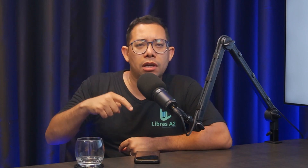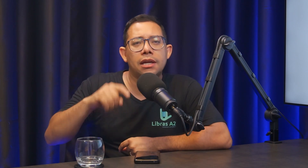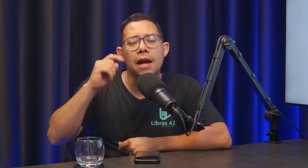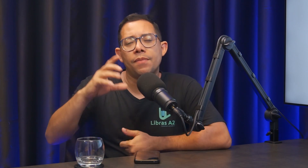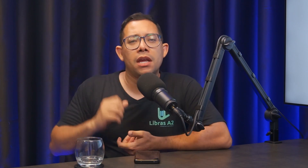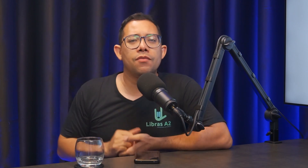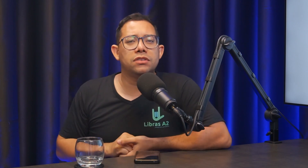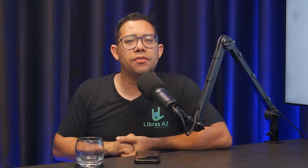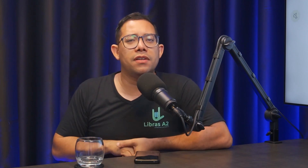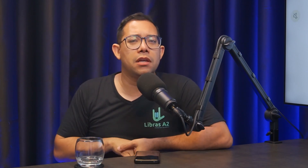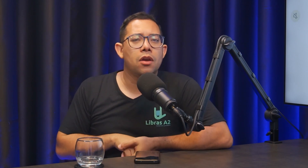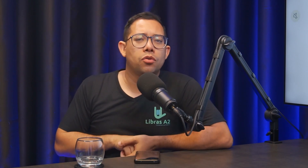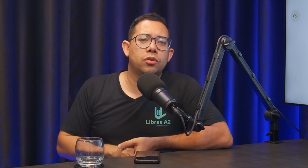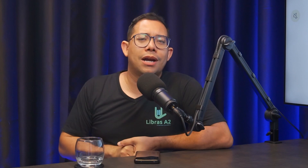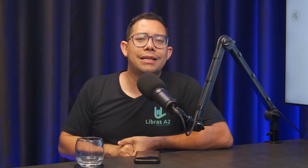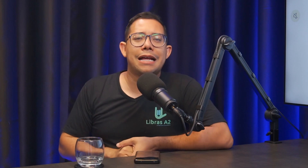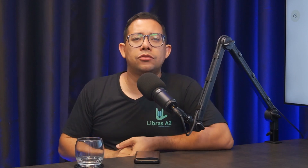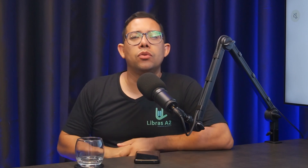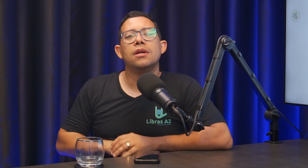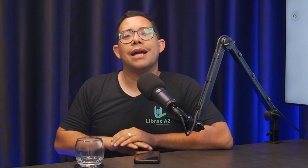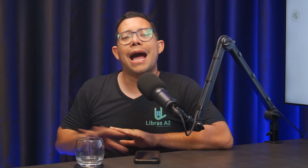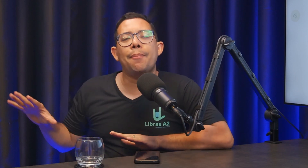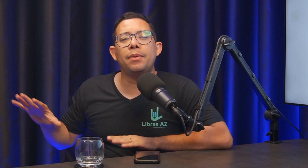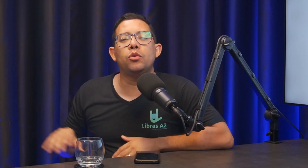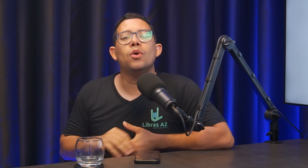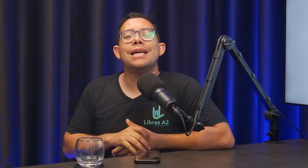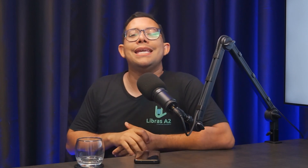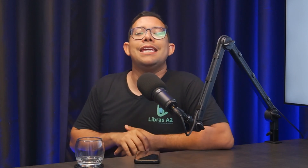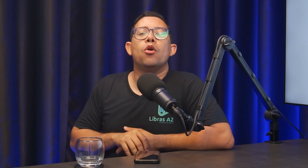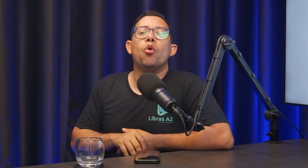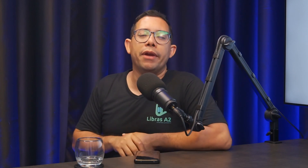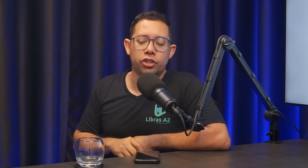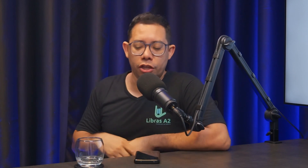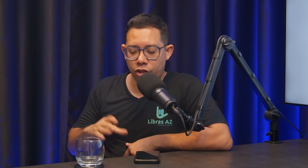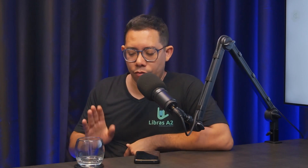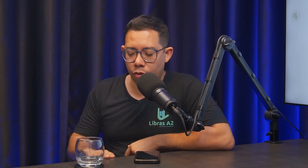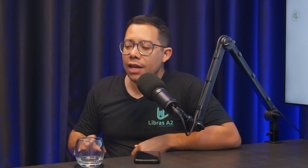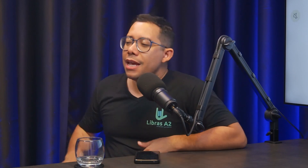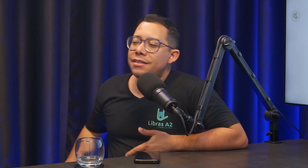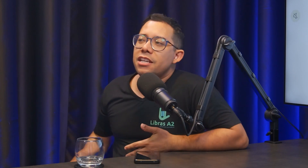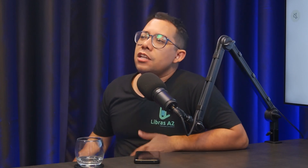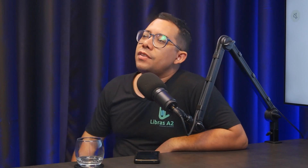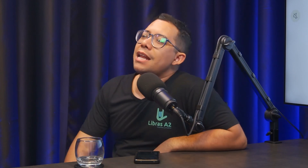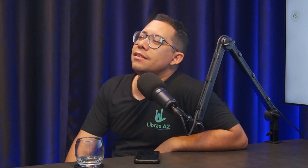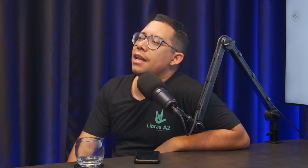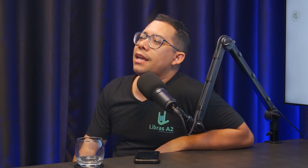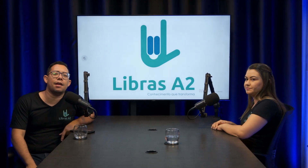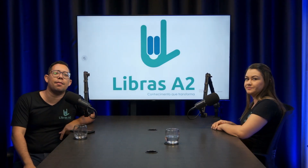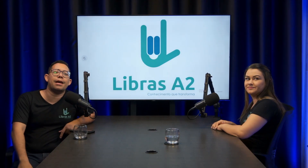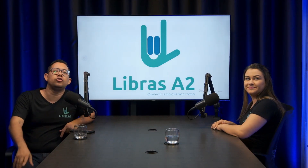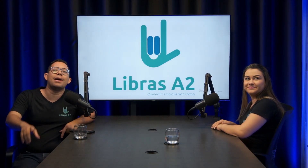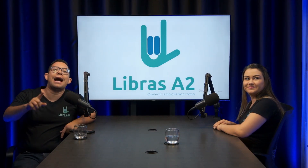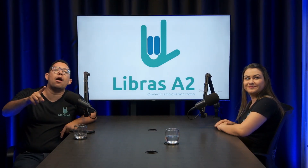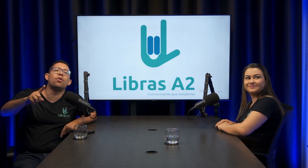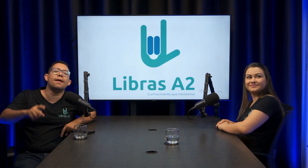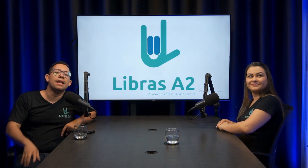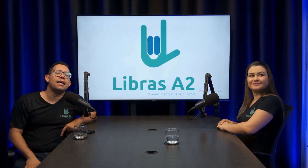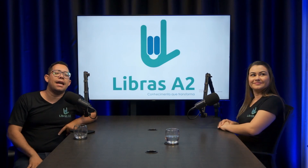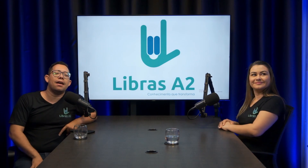clicar e você fazer o seu cadastro rápido e objetivo. E assim a gente finaliza, né, Kerma? Mais uma aula falando